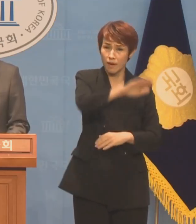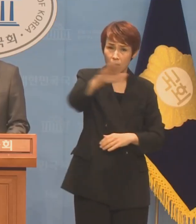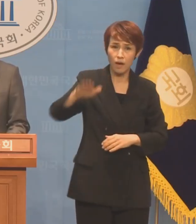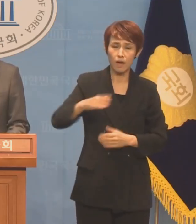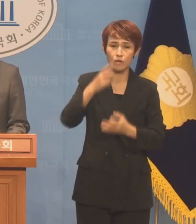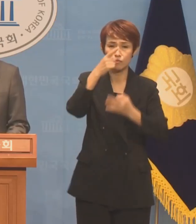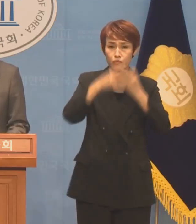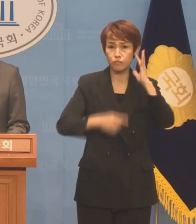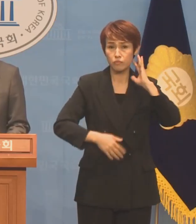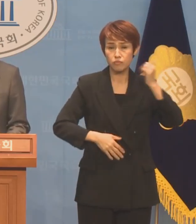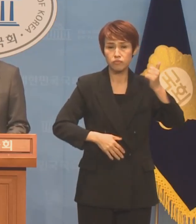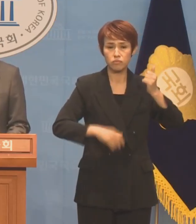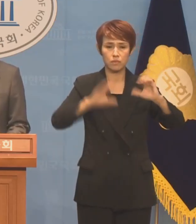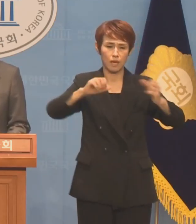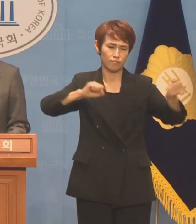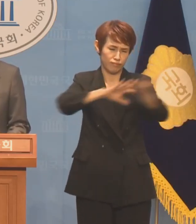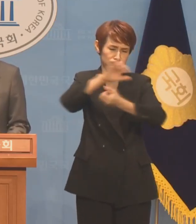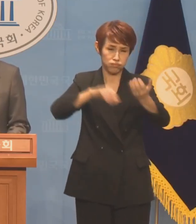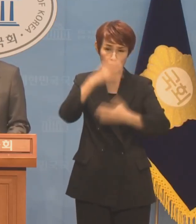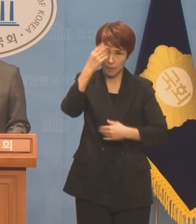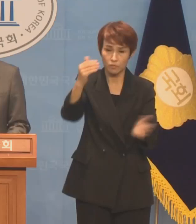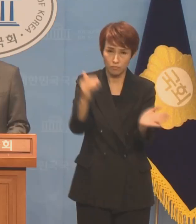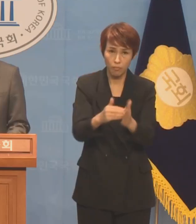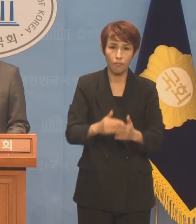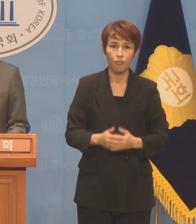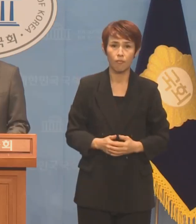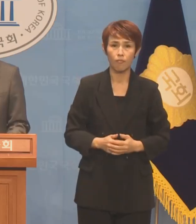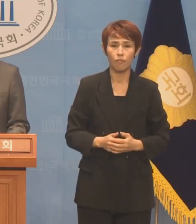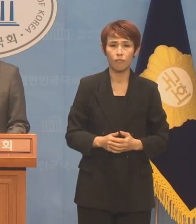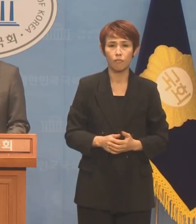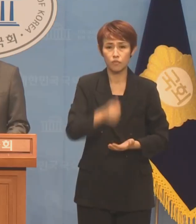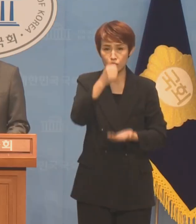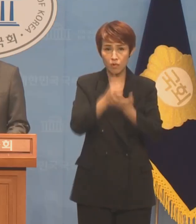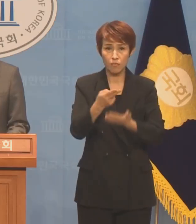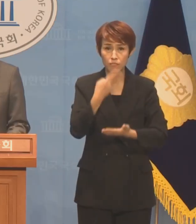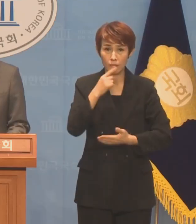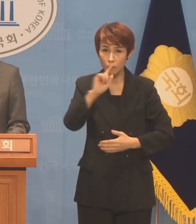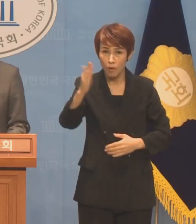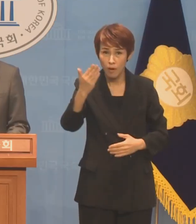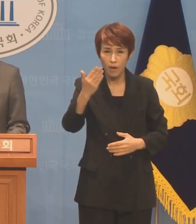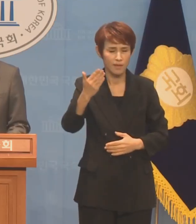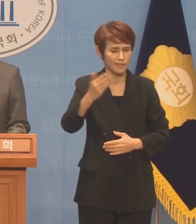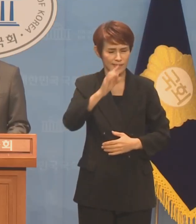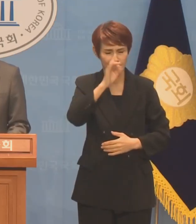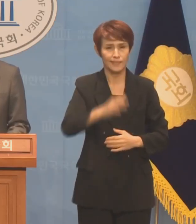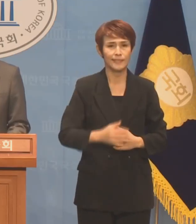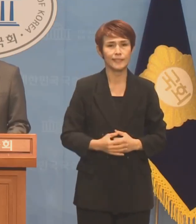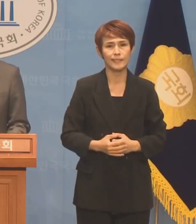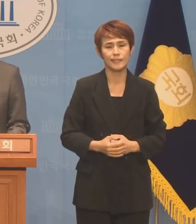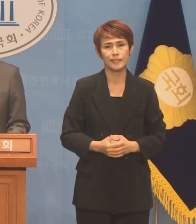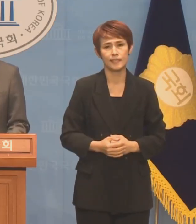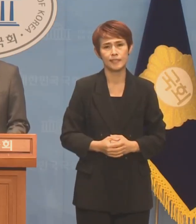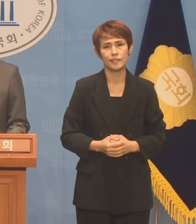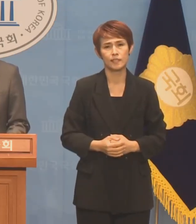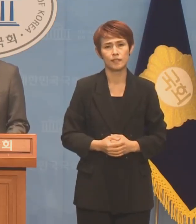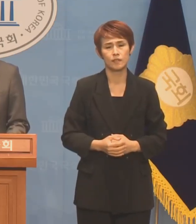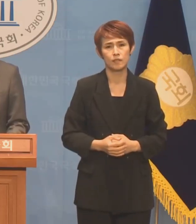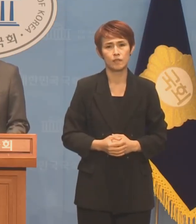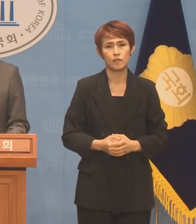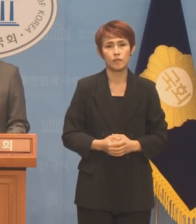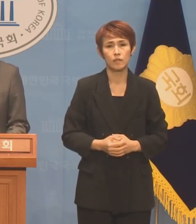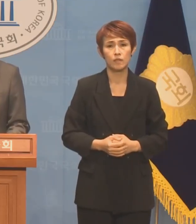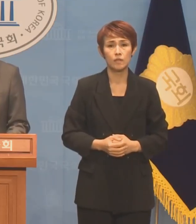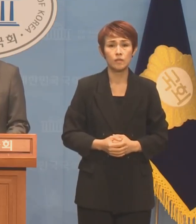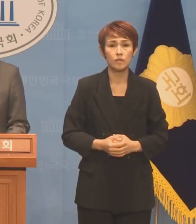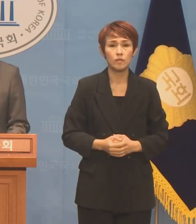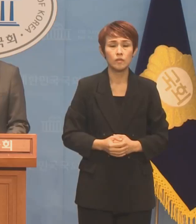윤석열의 내란죄를 목도했는데 무죄 추정이 가당키나 합니까? 또 몇